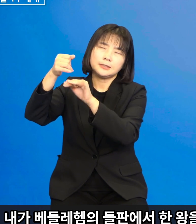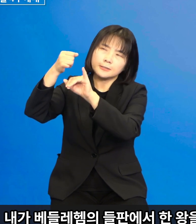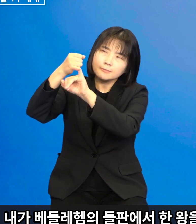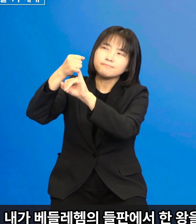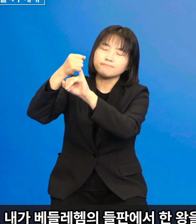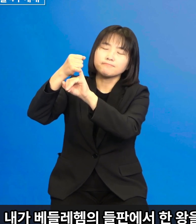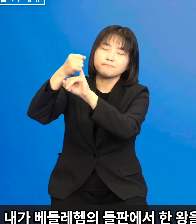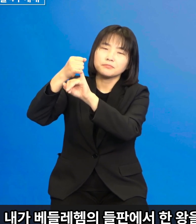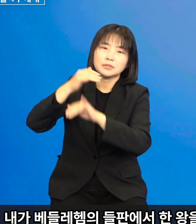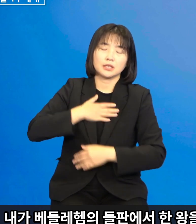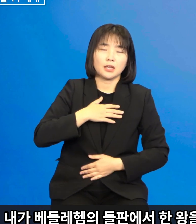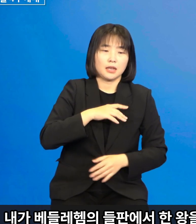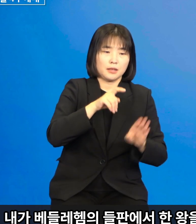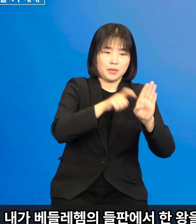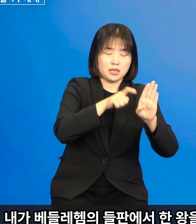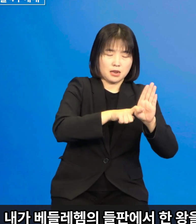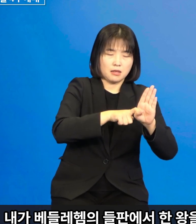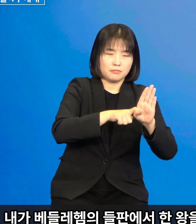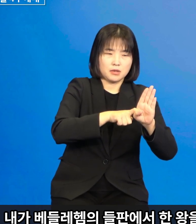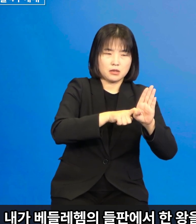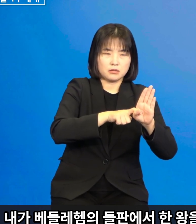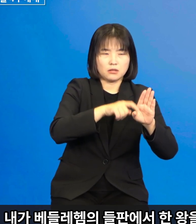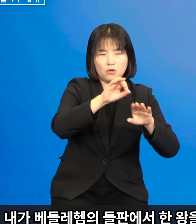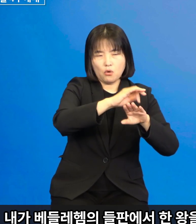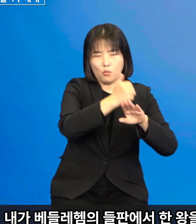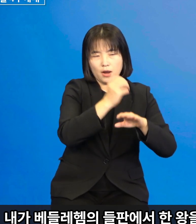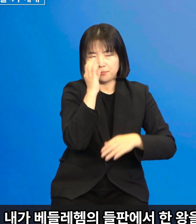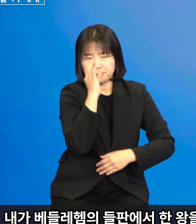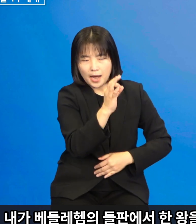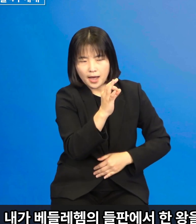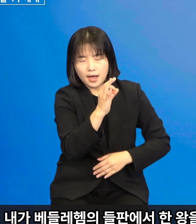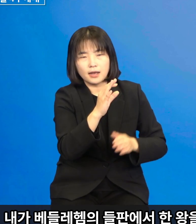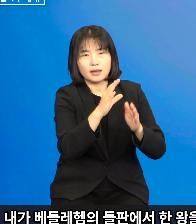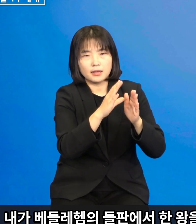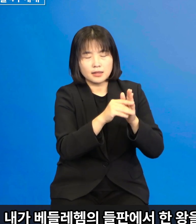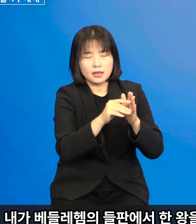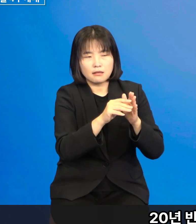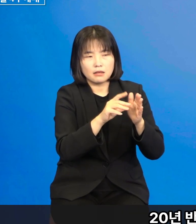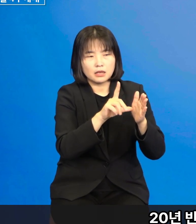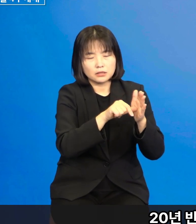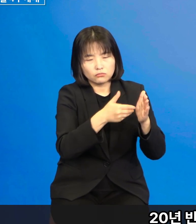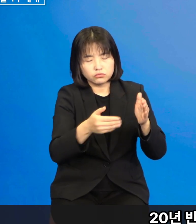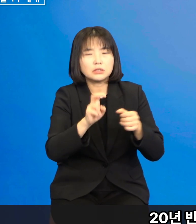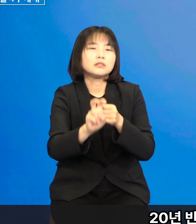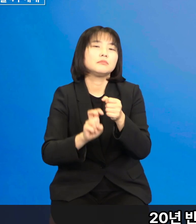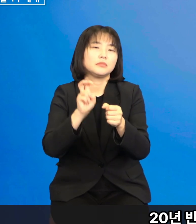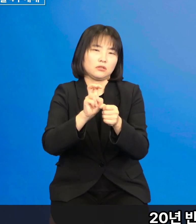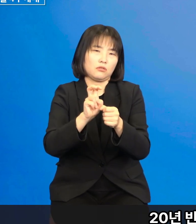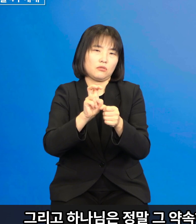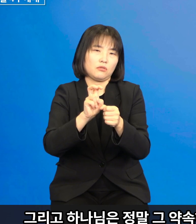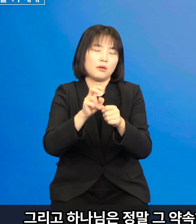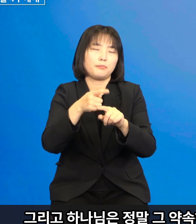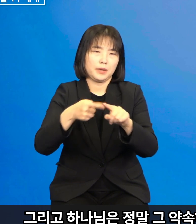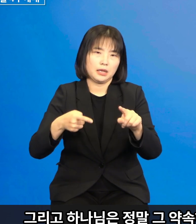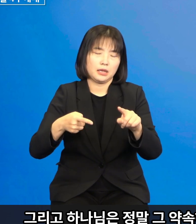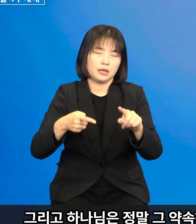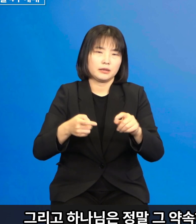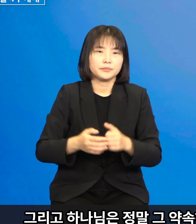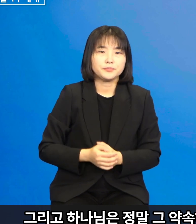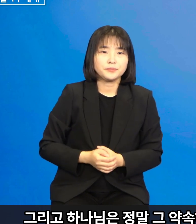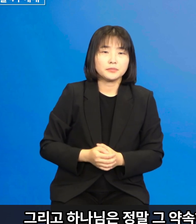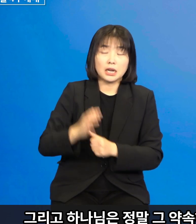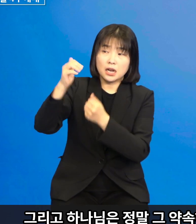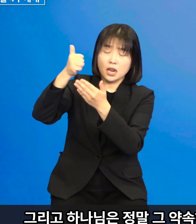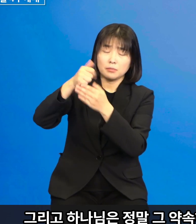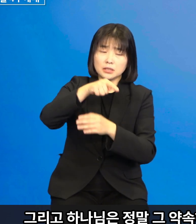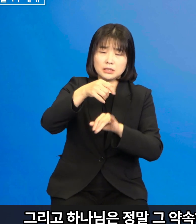약속하셨어요. 내가 베들레헴의 들판에서 한 왕을 봤다라고 했을 때 20년이 지났습니다. 20년 반이 지났습니다. 그리고 하나님은 정말